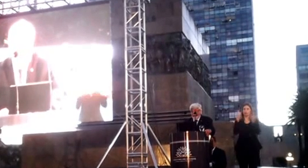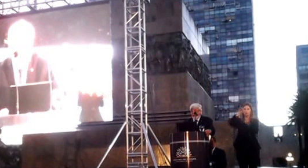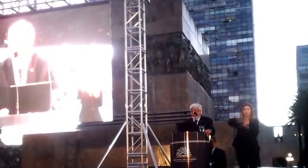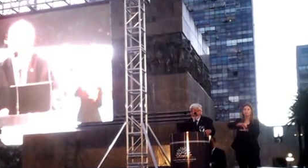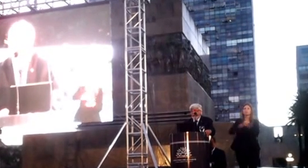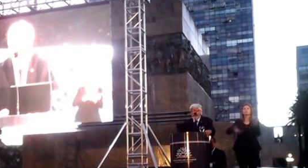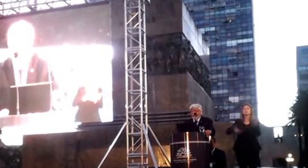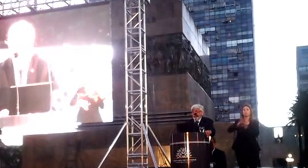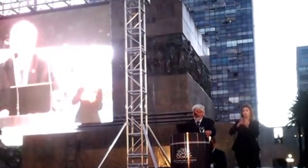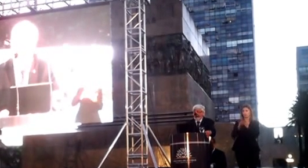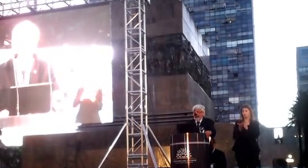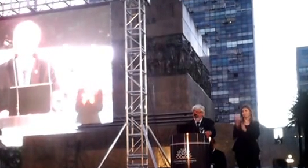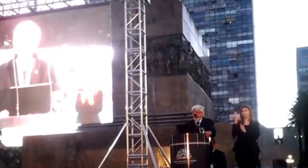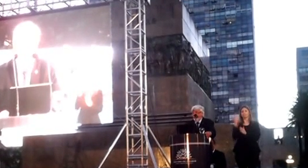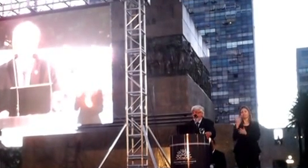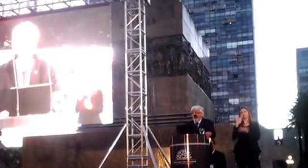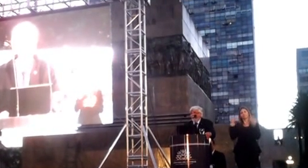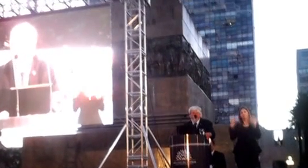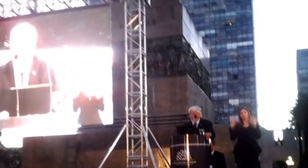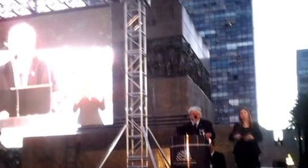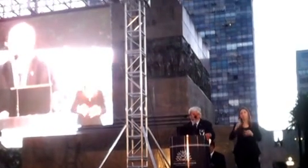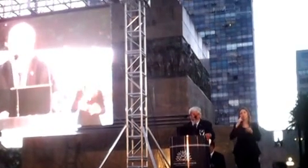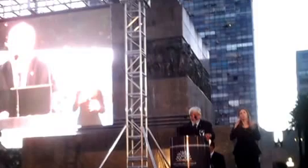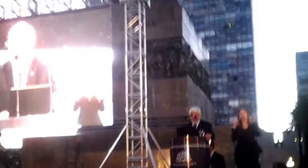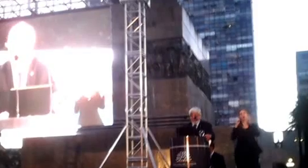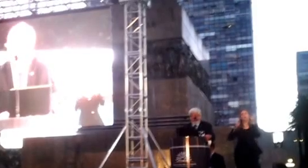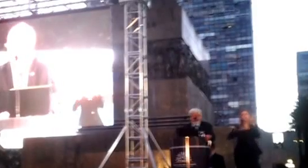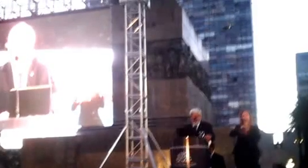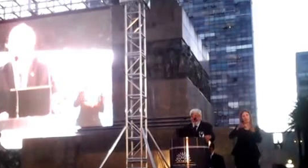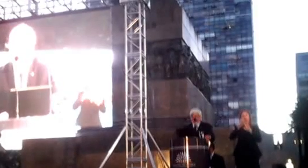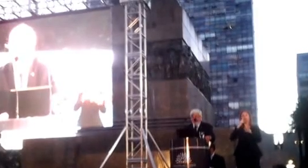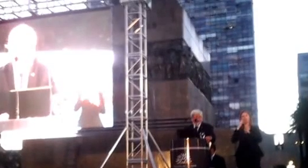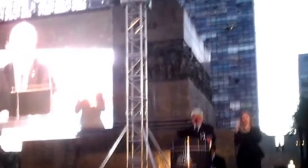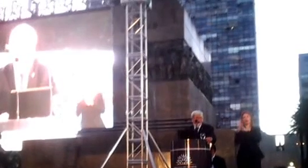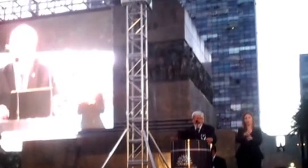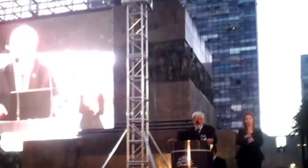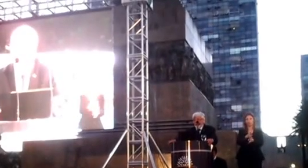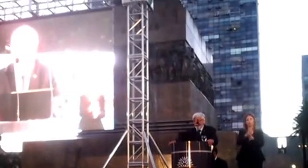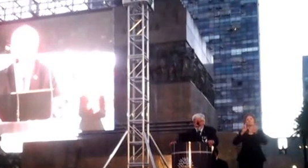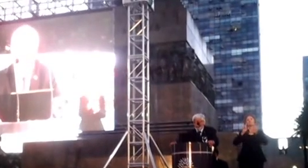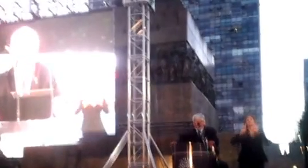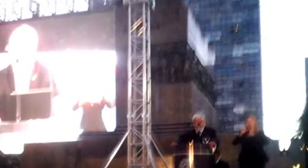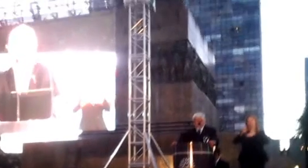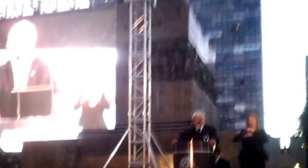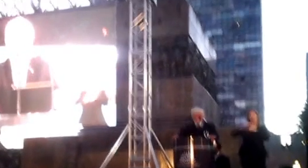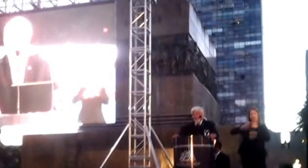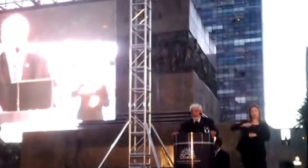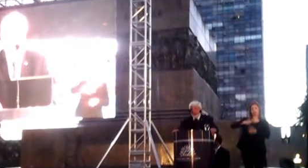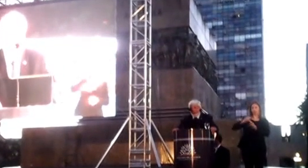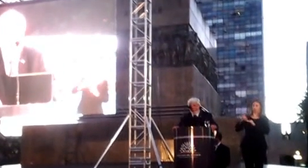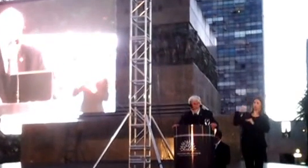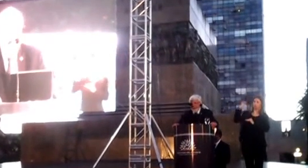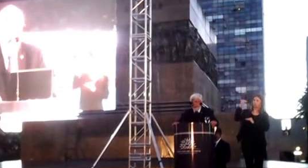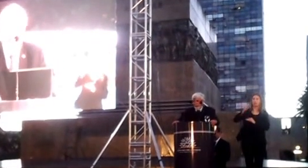que teníamos era realmente muy compleja y desafiante. 7 años